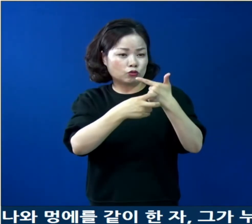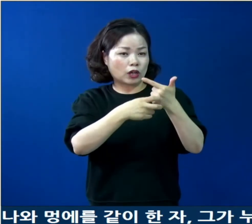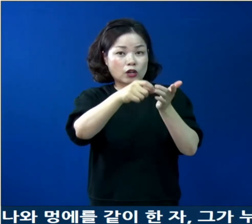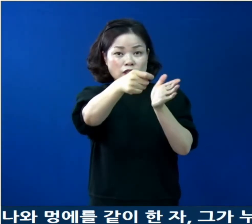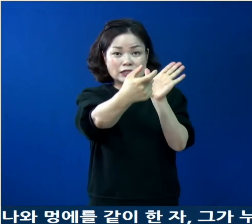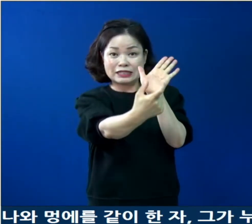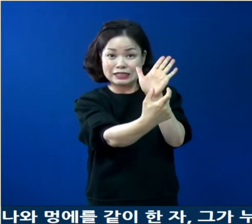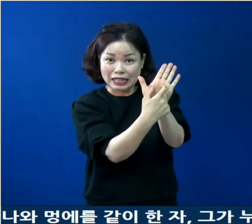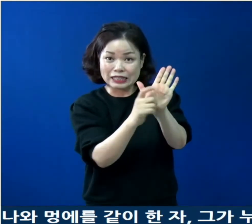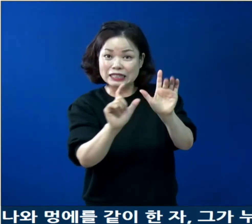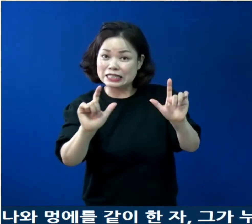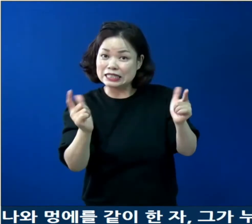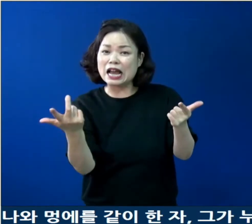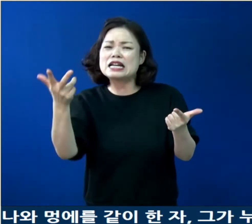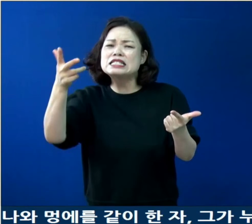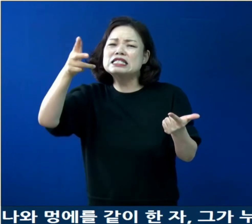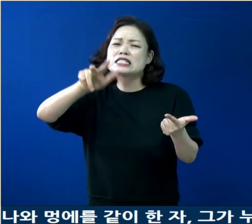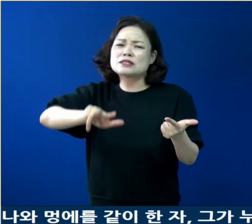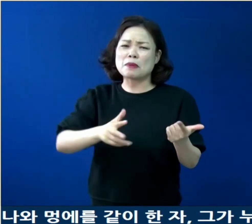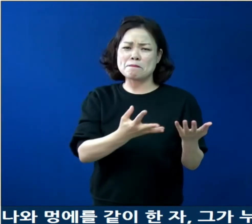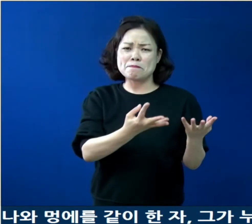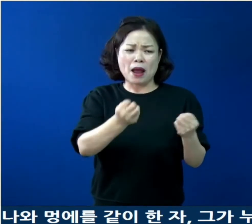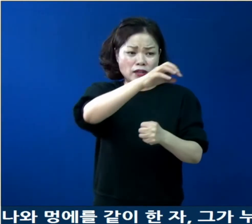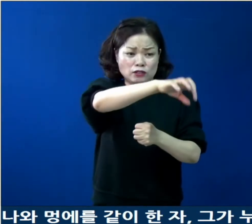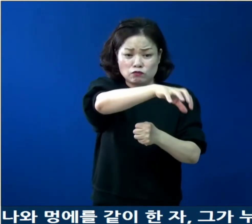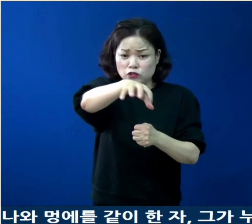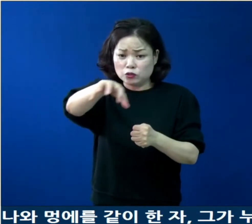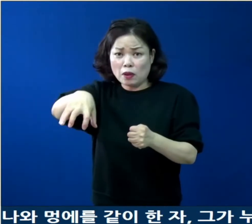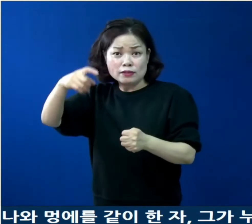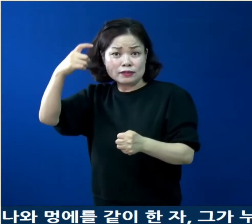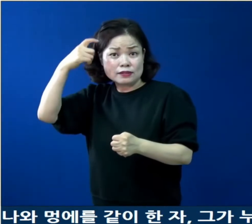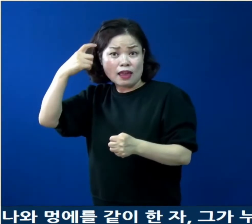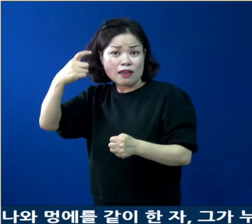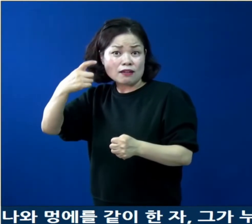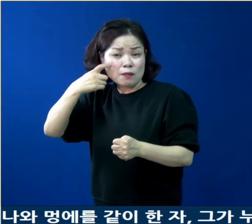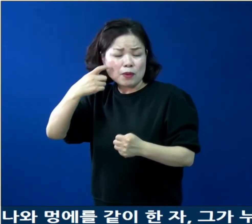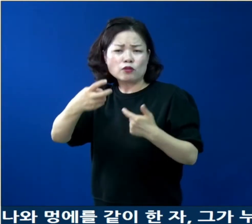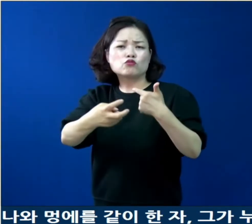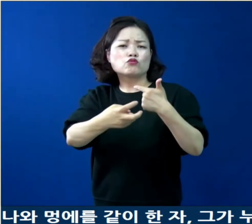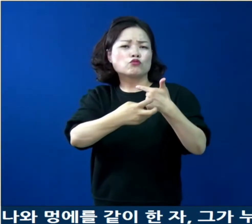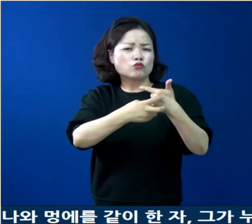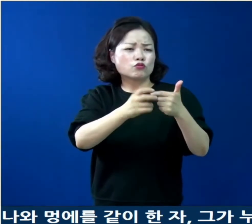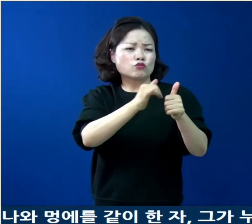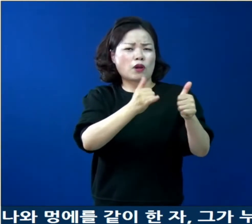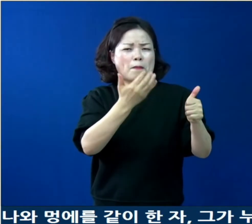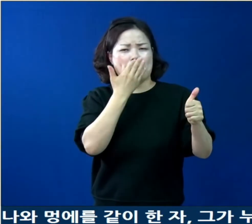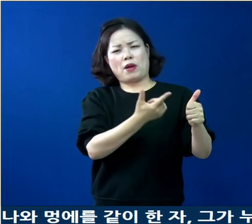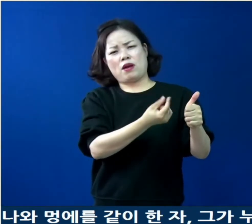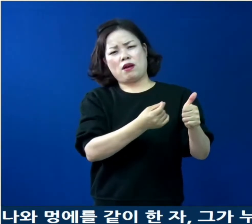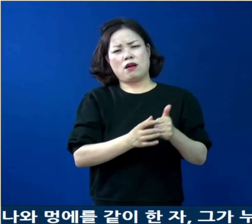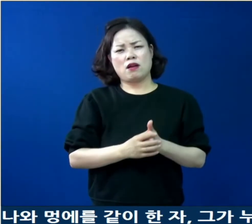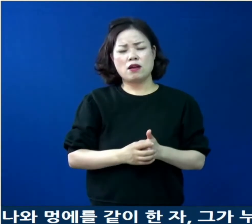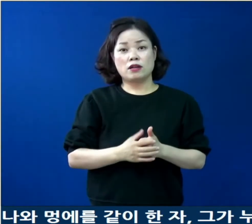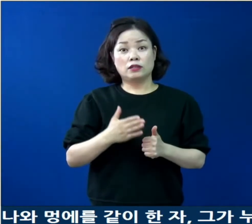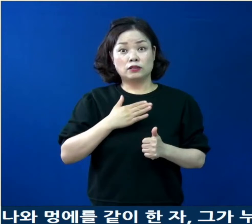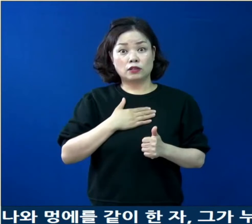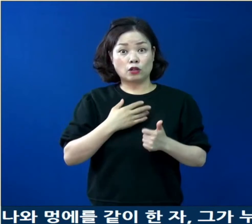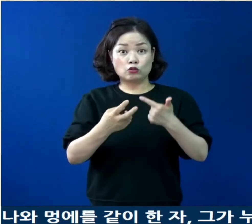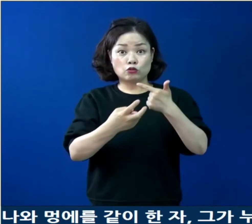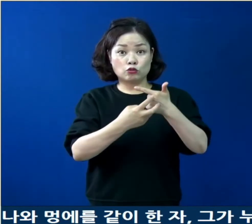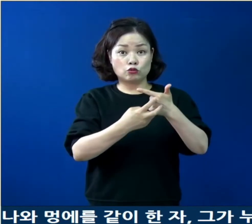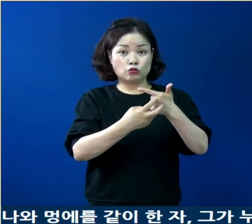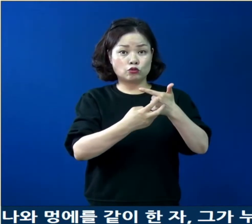않습니다. 그러나 많은 주변들을 생각해 보면 이게 누가일 가능성은 많이 있습니다. 그래서 저는